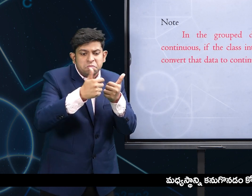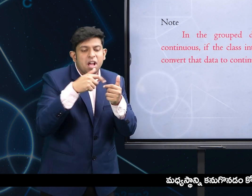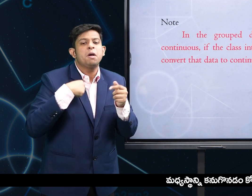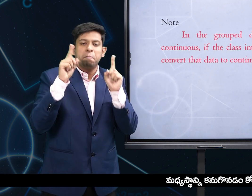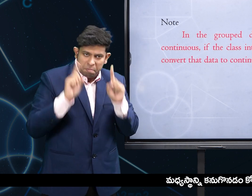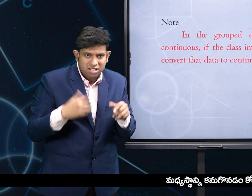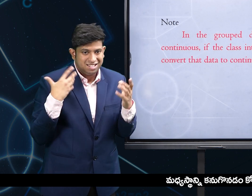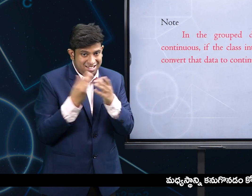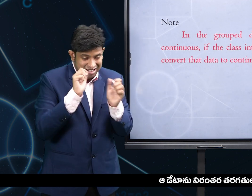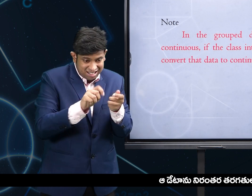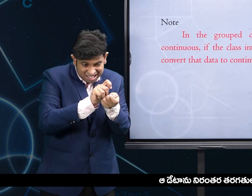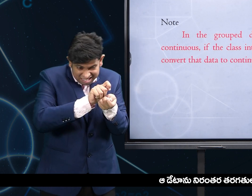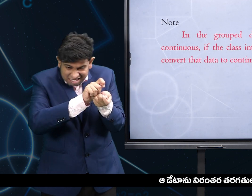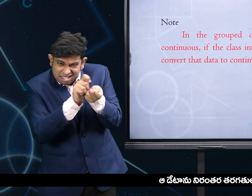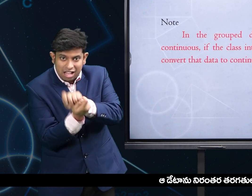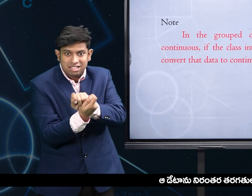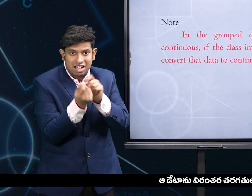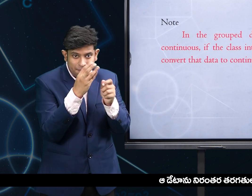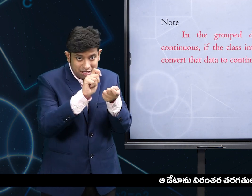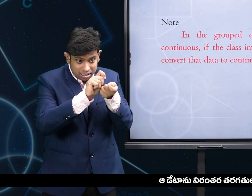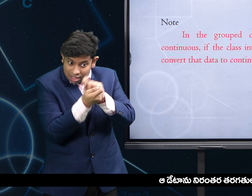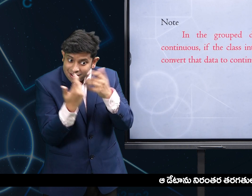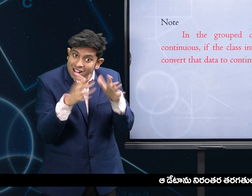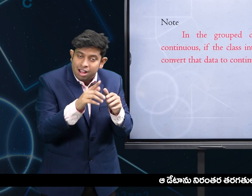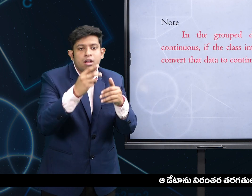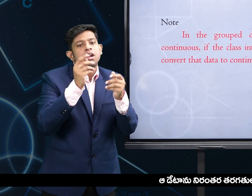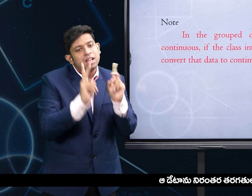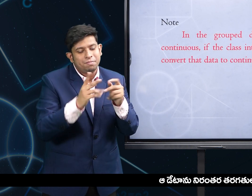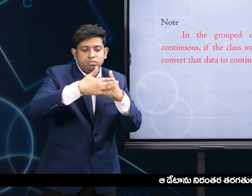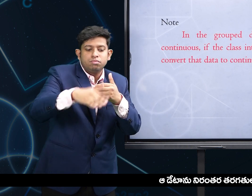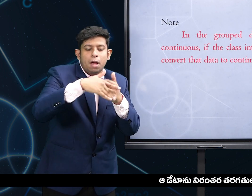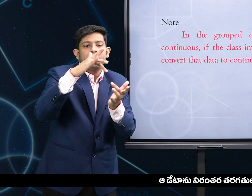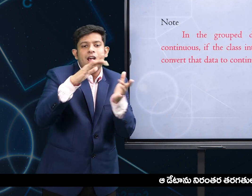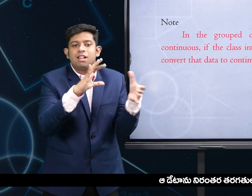కోసం మనం ఆ డేటాను నిరంతర తరగతులకు మార్చాలి.